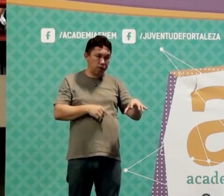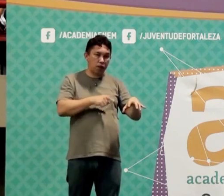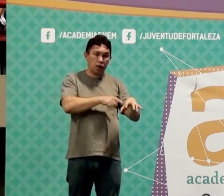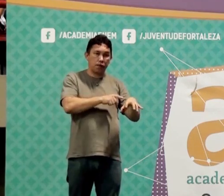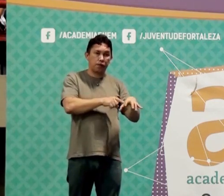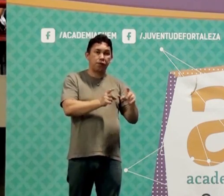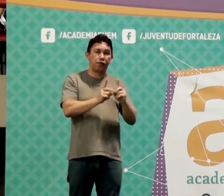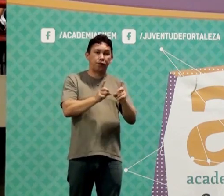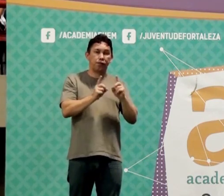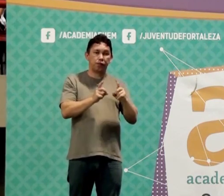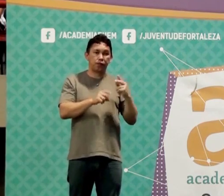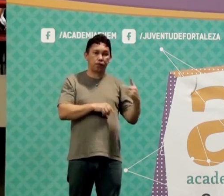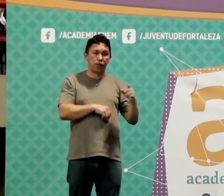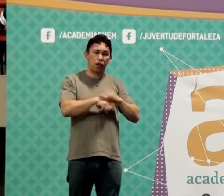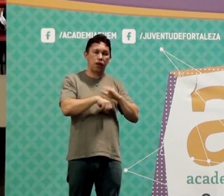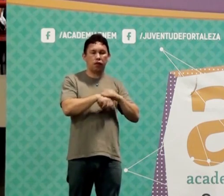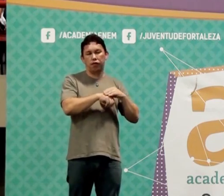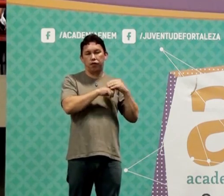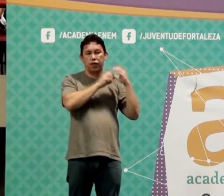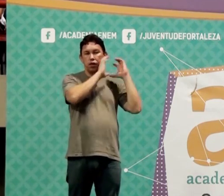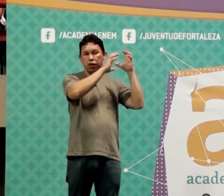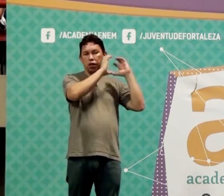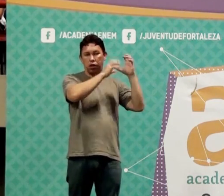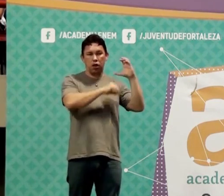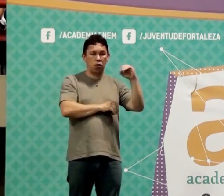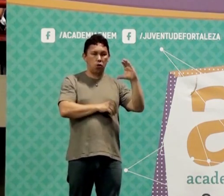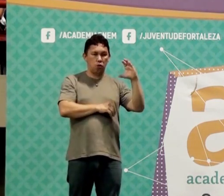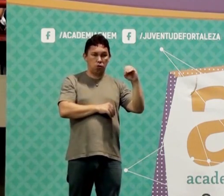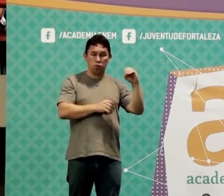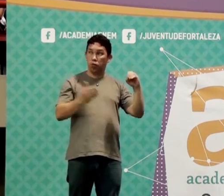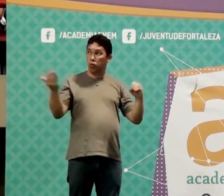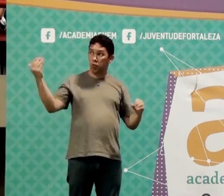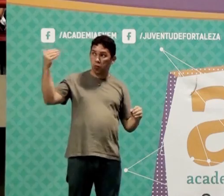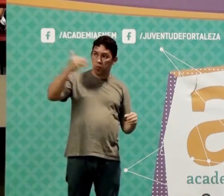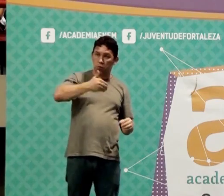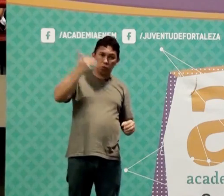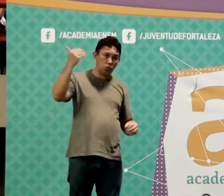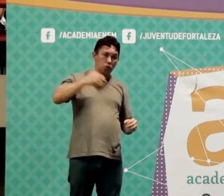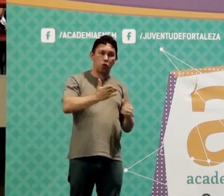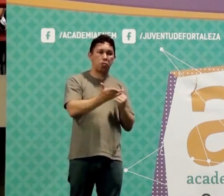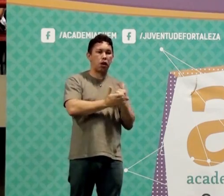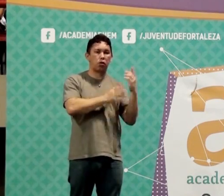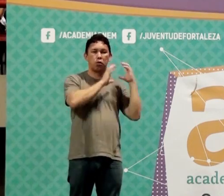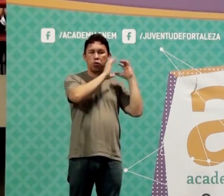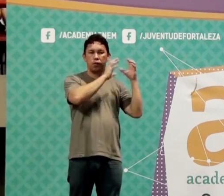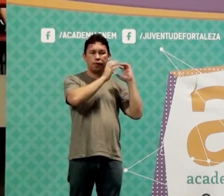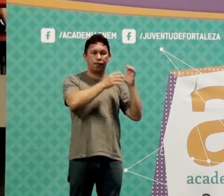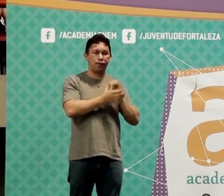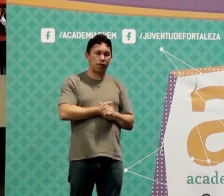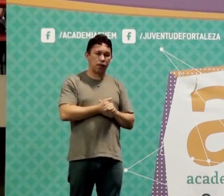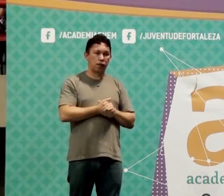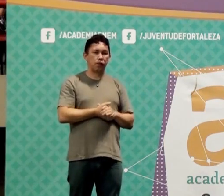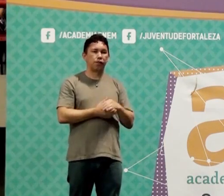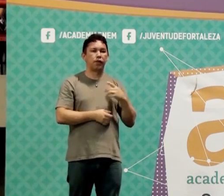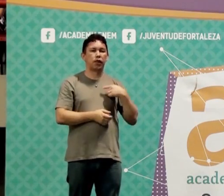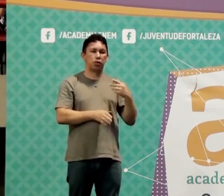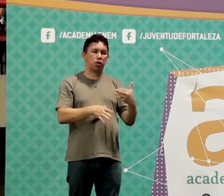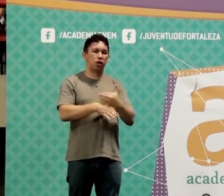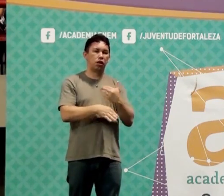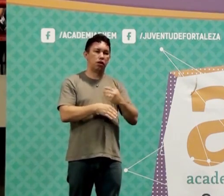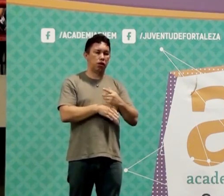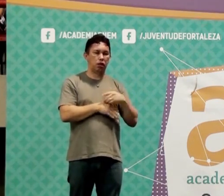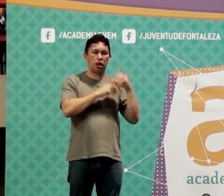o artesão pode juntar dinheiro e abrir a própria padaria, na teoria. Porque os donos